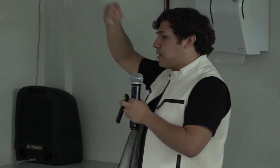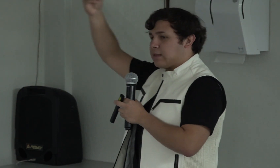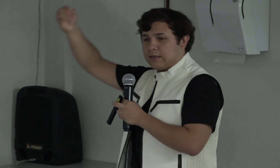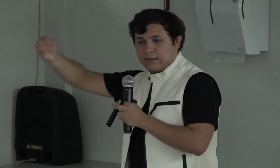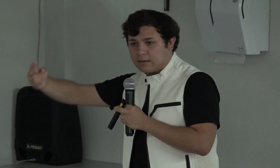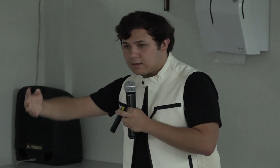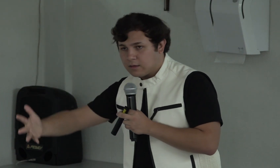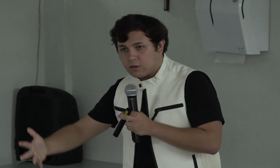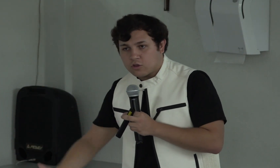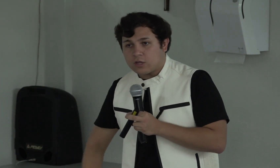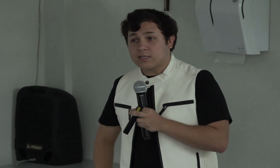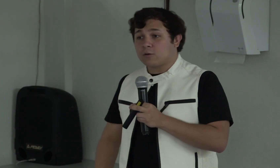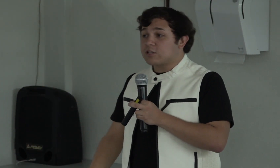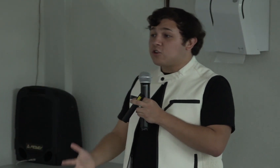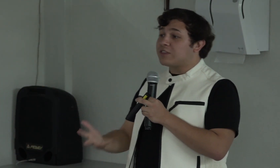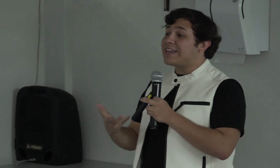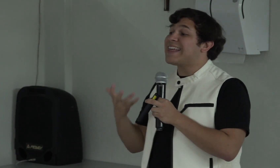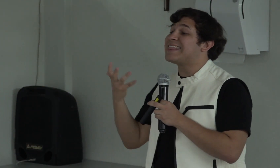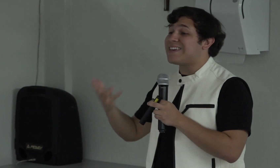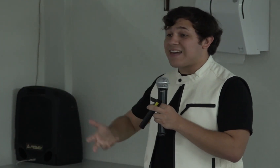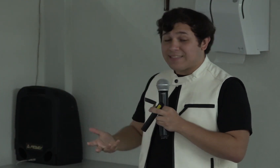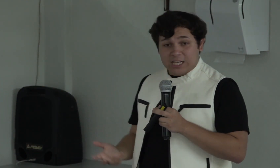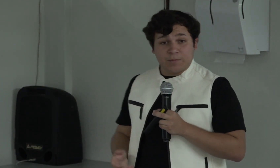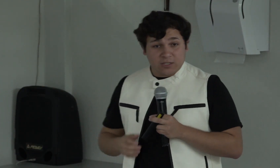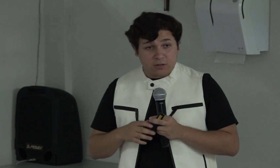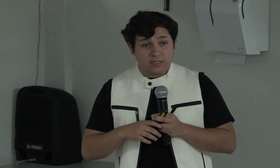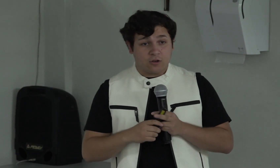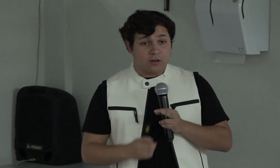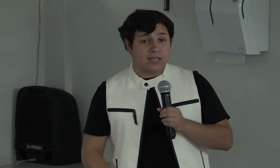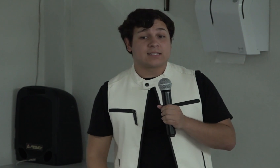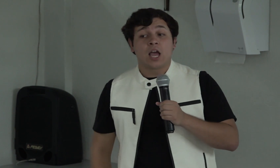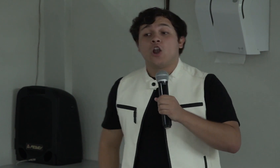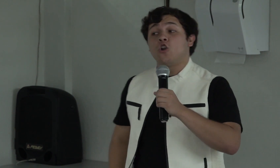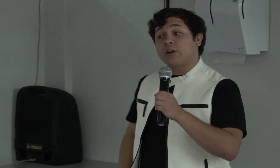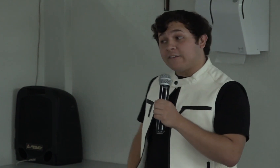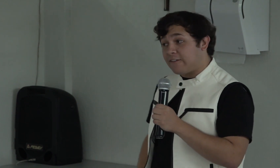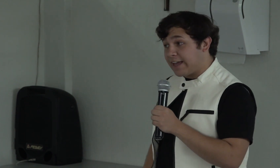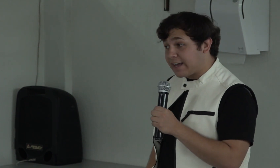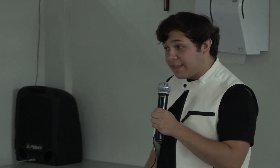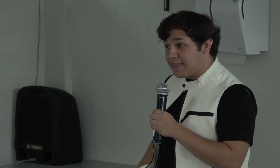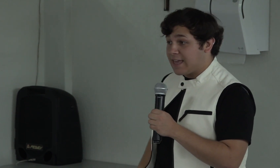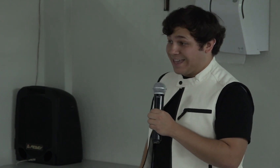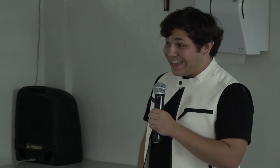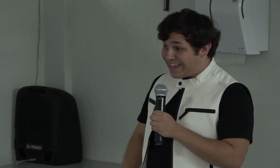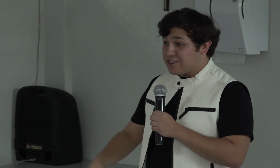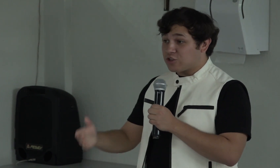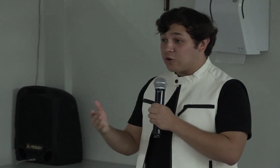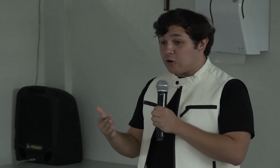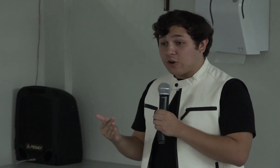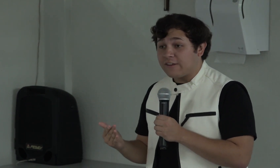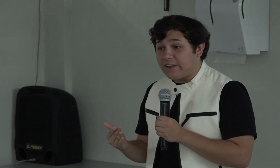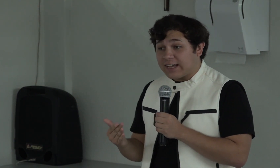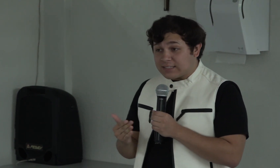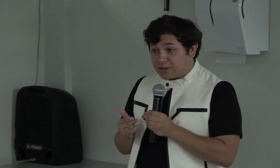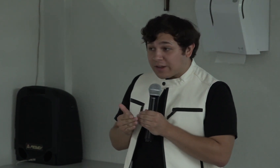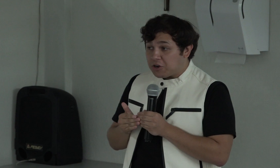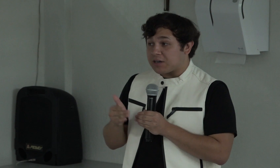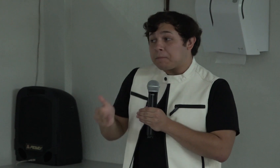así. Toda esta cuestión de identidad, las personas sordas lo reflejan y no solo lo reflejan, sino que lo